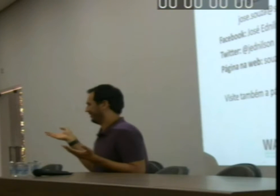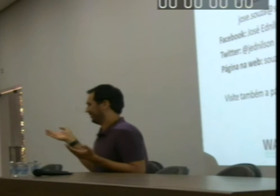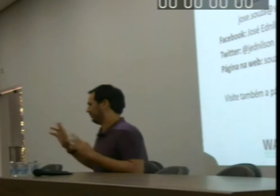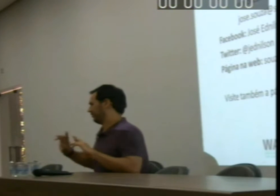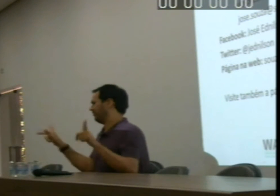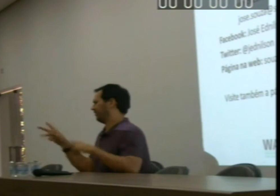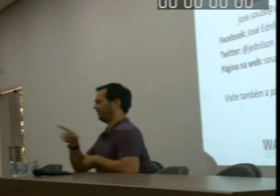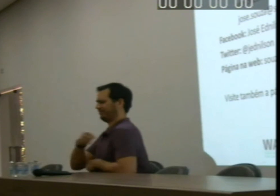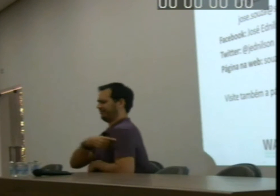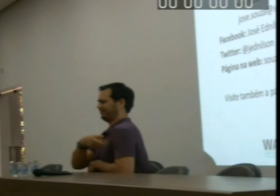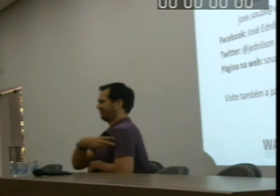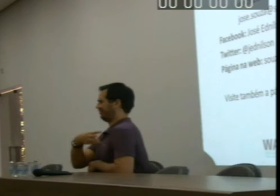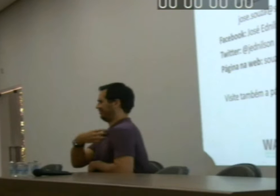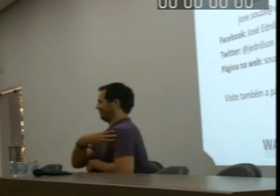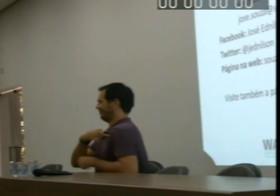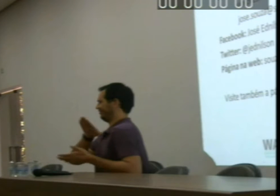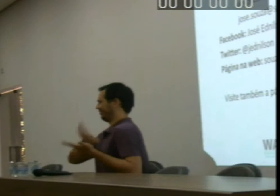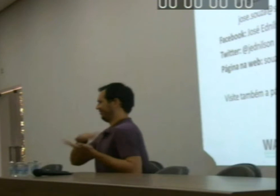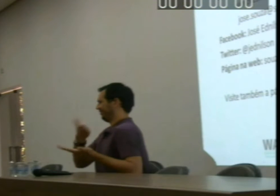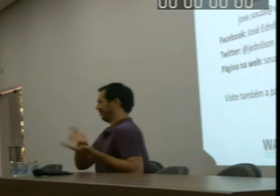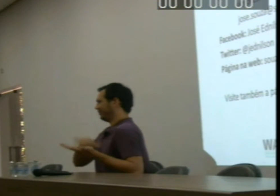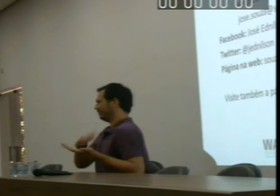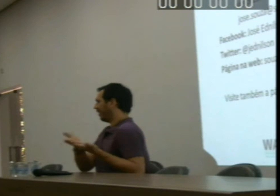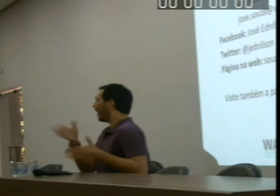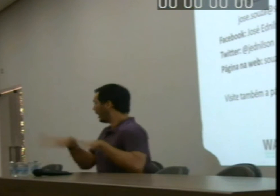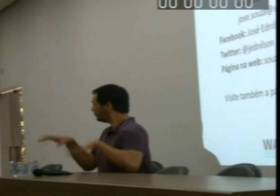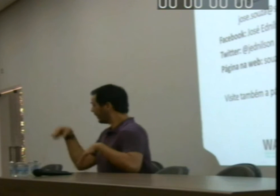vi nunca presenciou